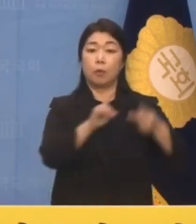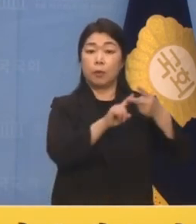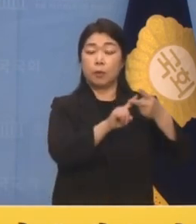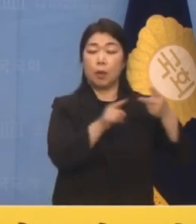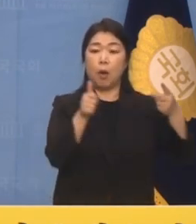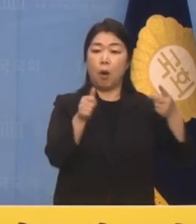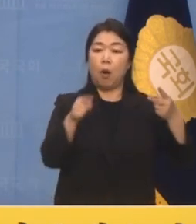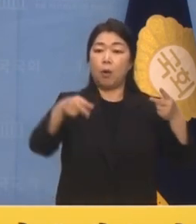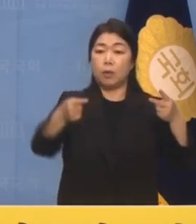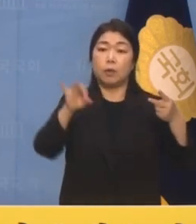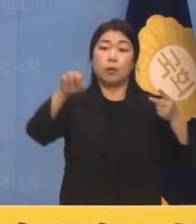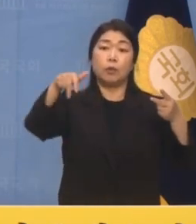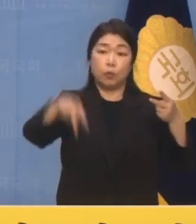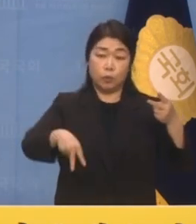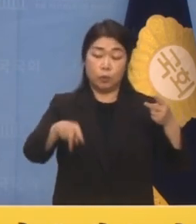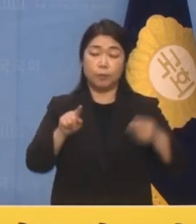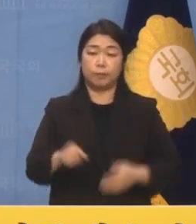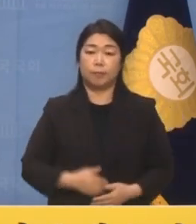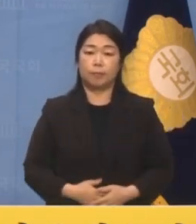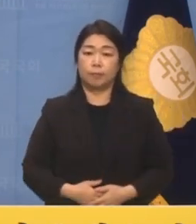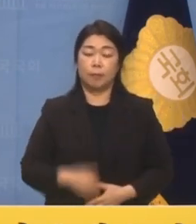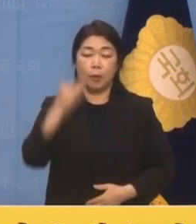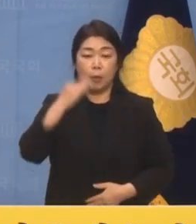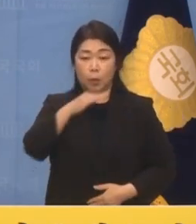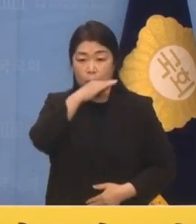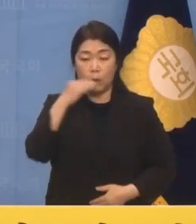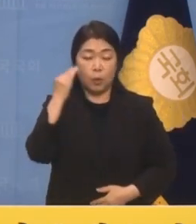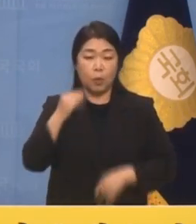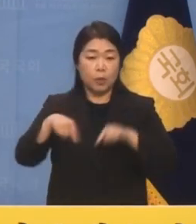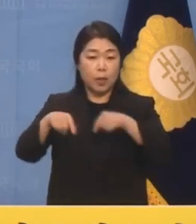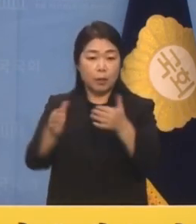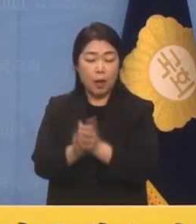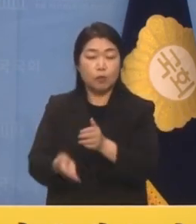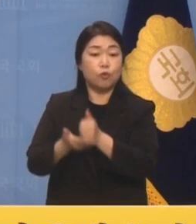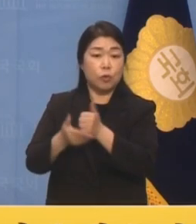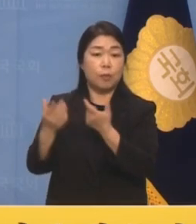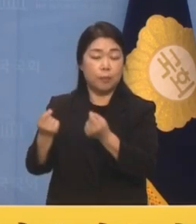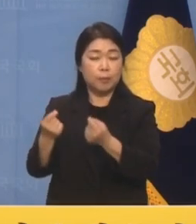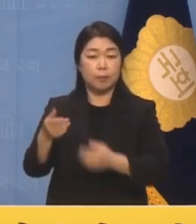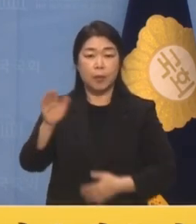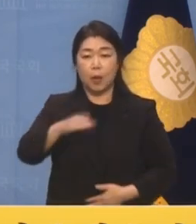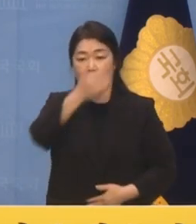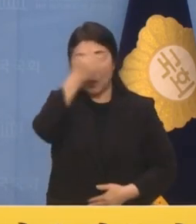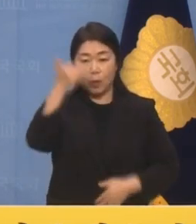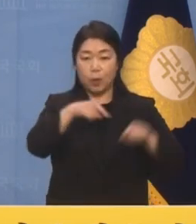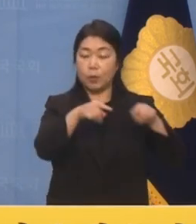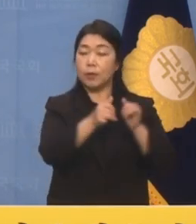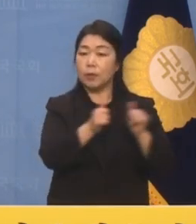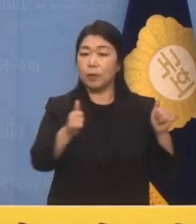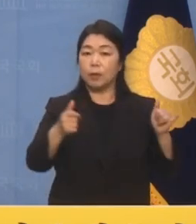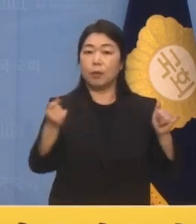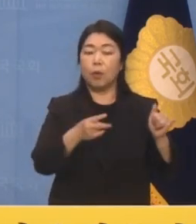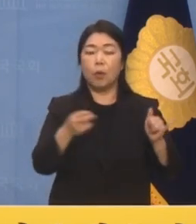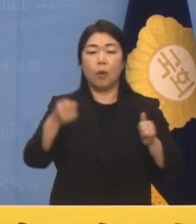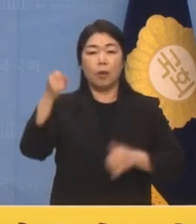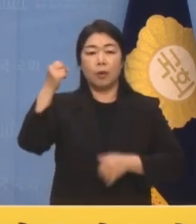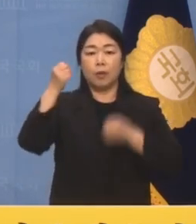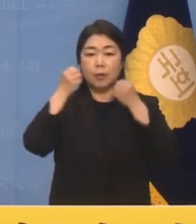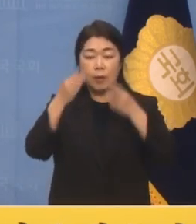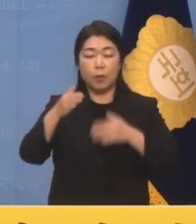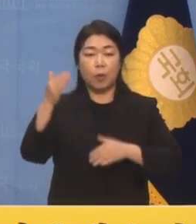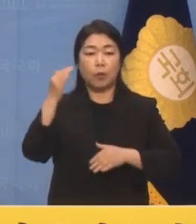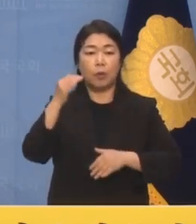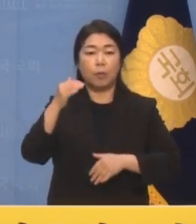허순규 후보입니다. 허순규 후보는 녹색당 추천 몫이기도 하고요. 청년 정치이자 새로운 녹색